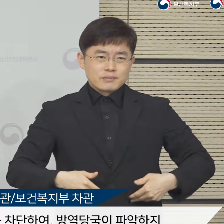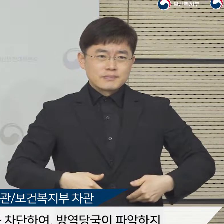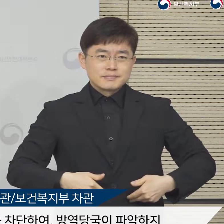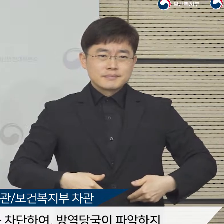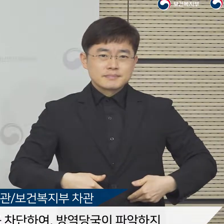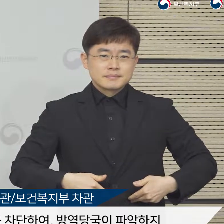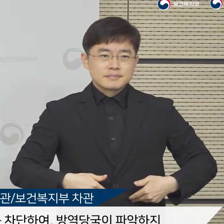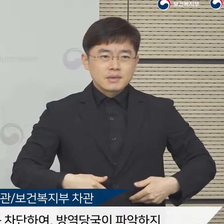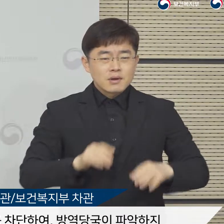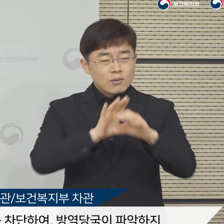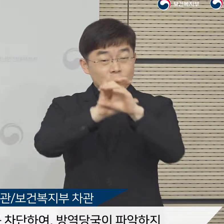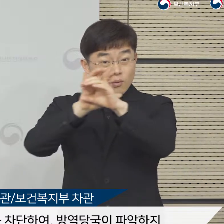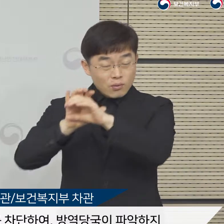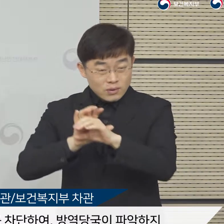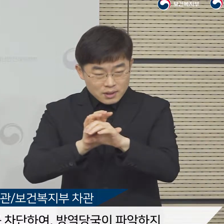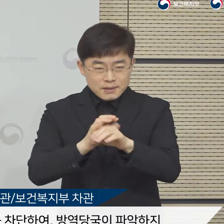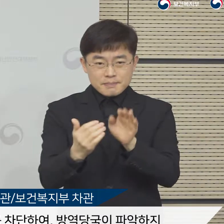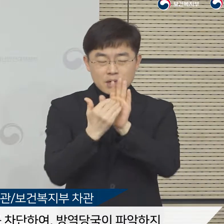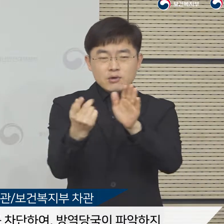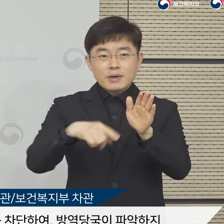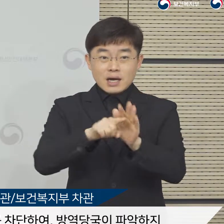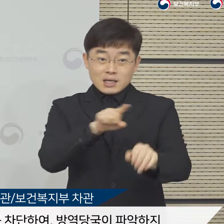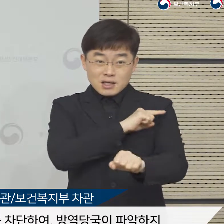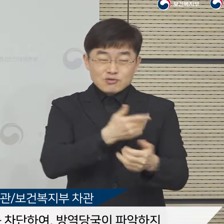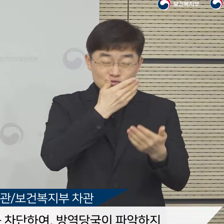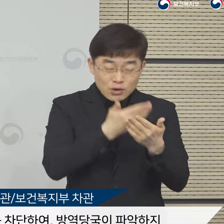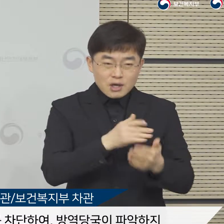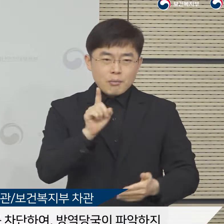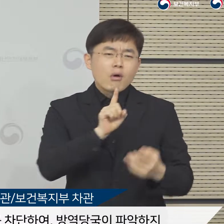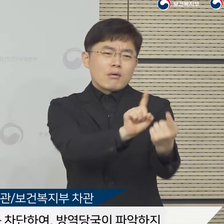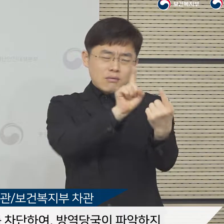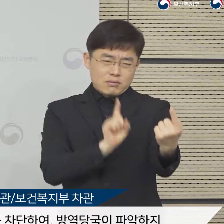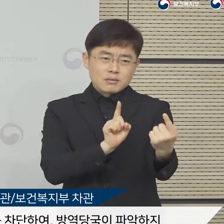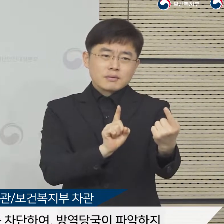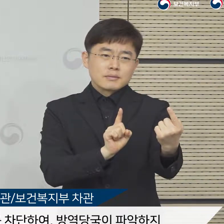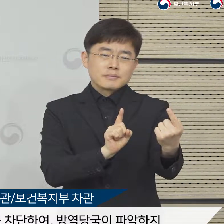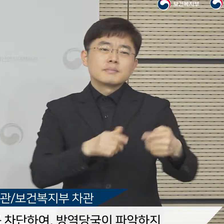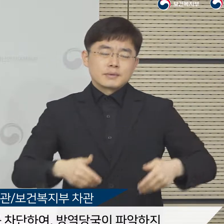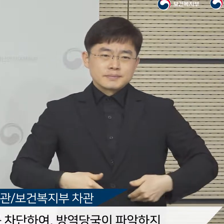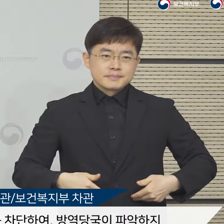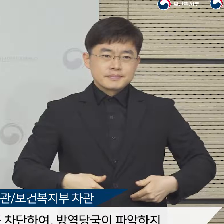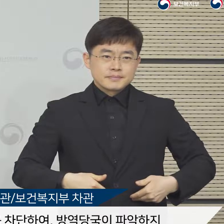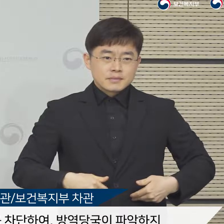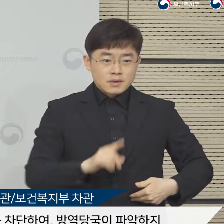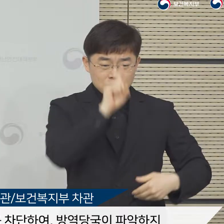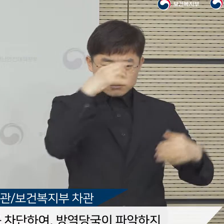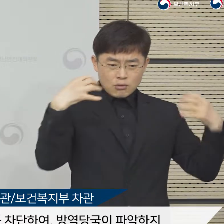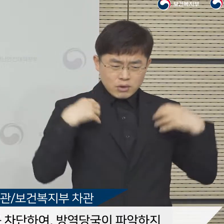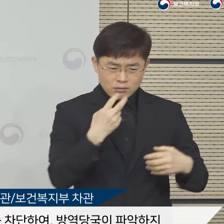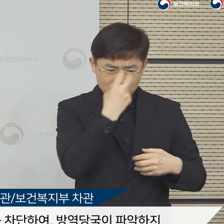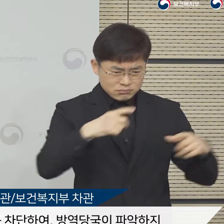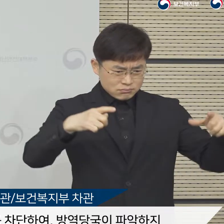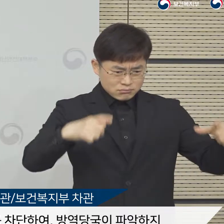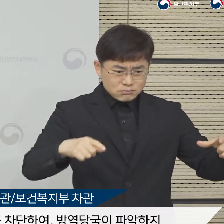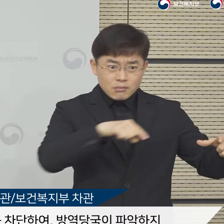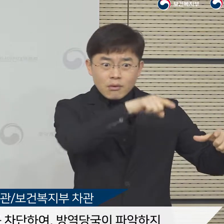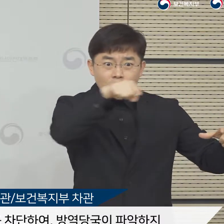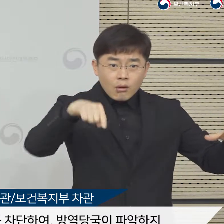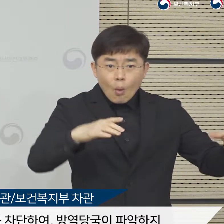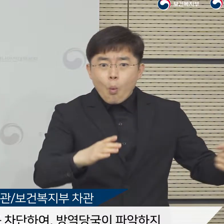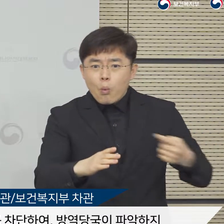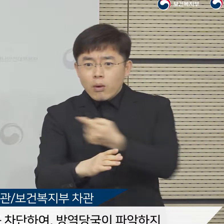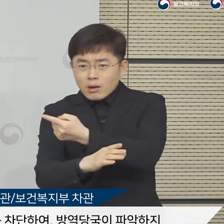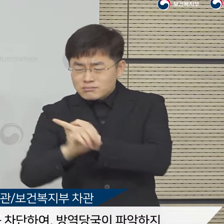거리두기는 코로나19의 전파 경로를 차단하여 방역 당국이 파악하지 못하는 감염 환자의